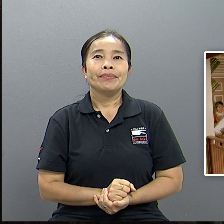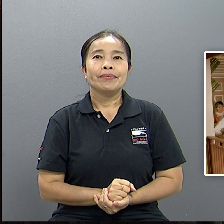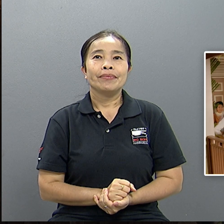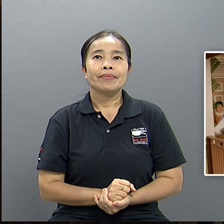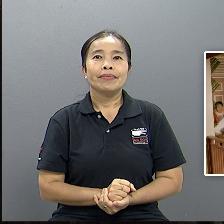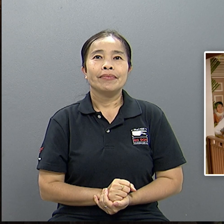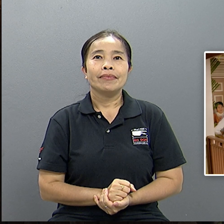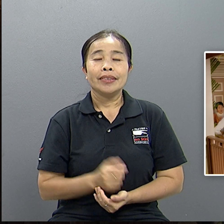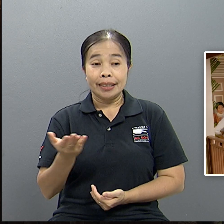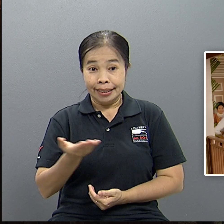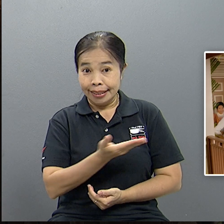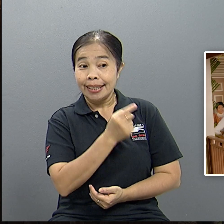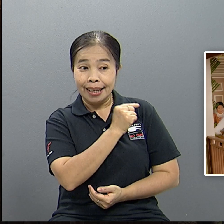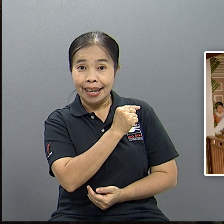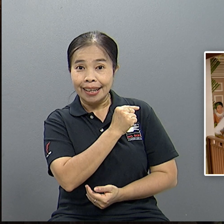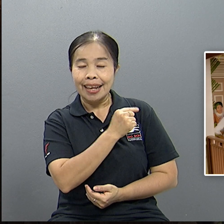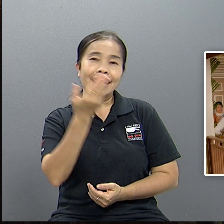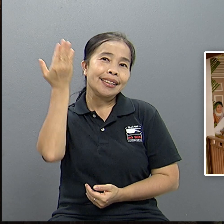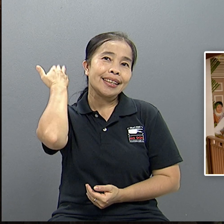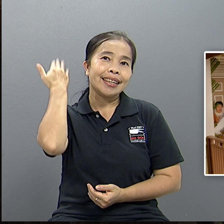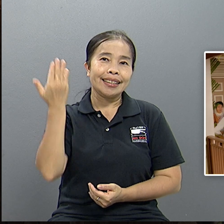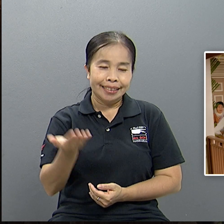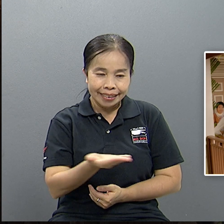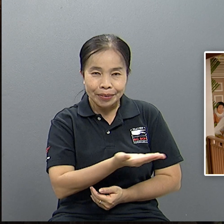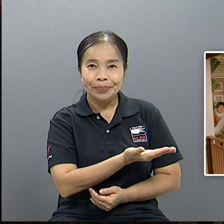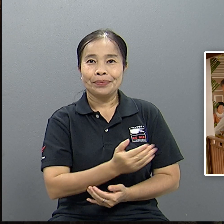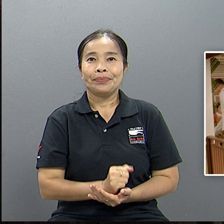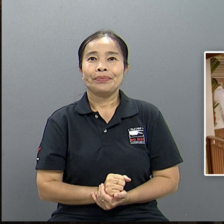เราเชิญด้านนี้ดีกว่า เจ้าค่ะ เชิญค่ะ